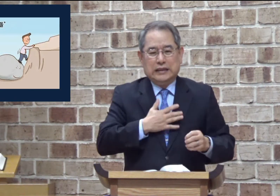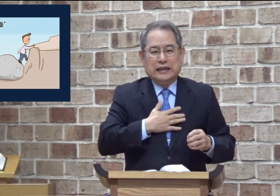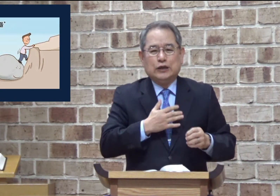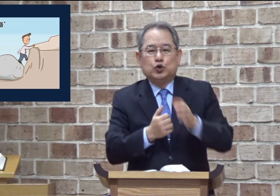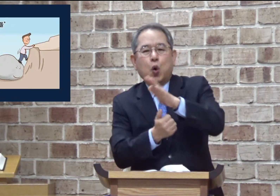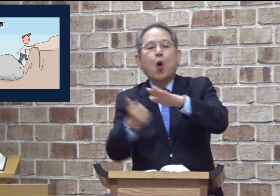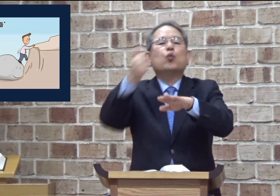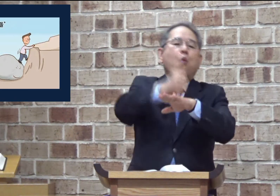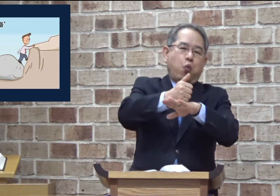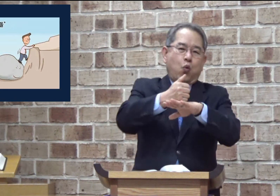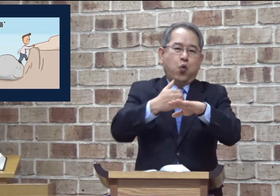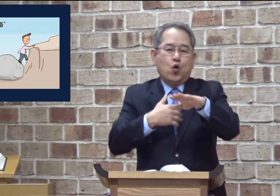걸림돌이